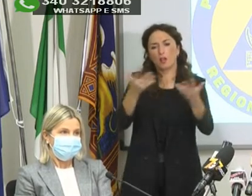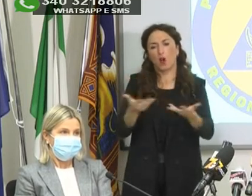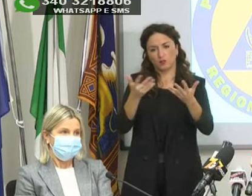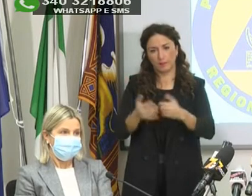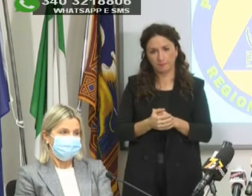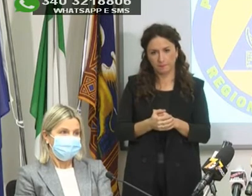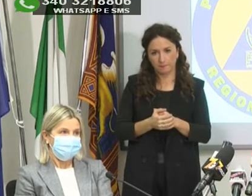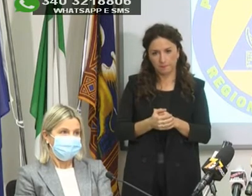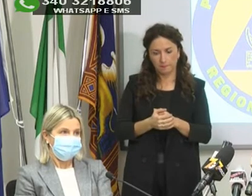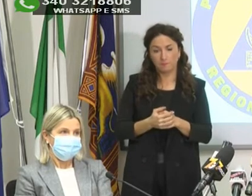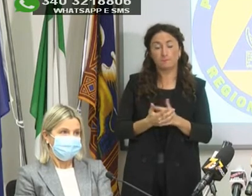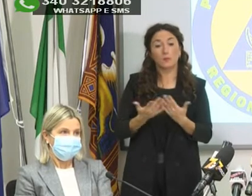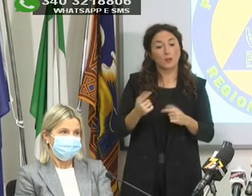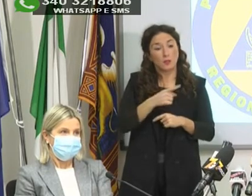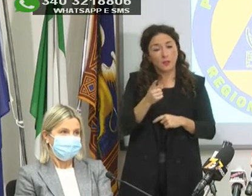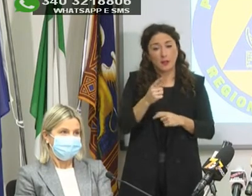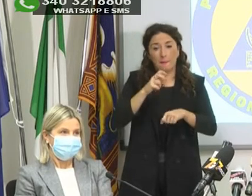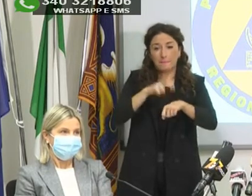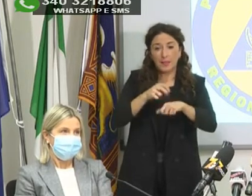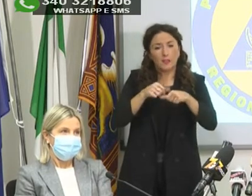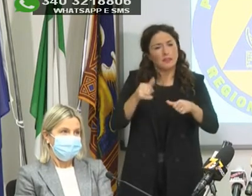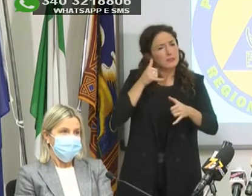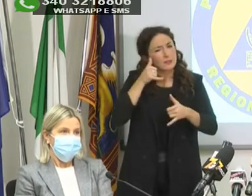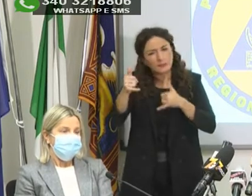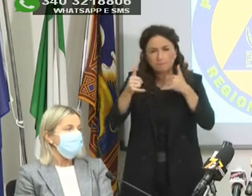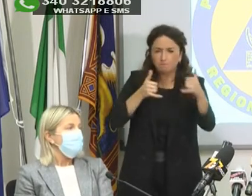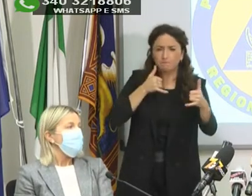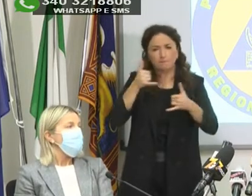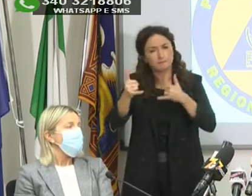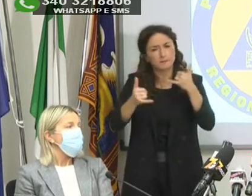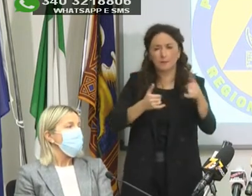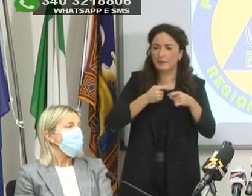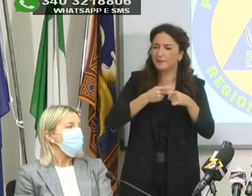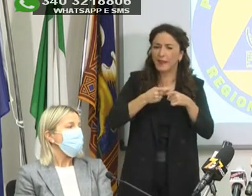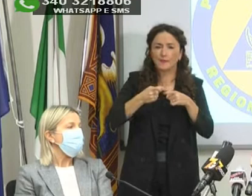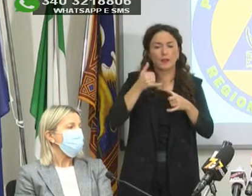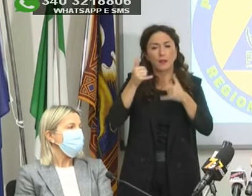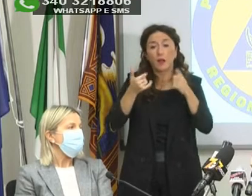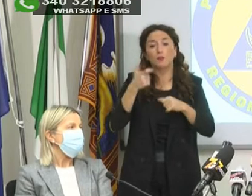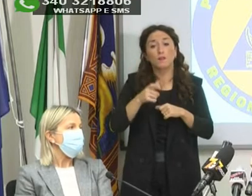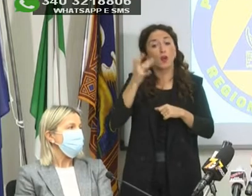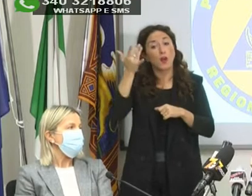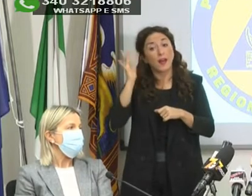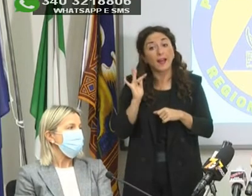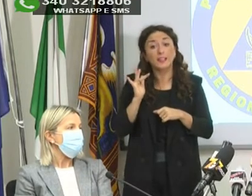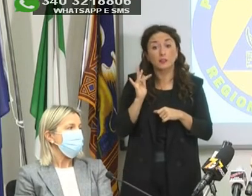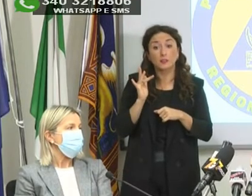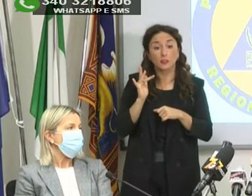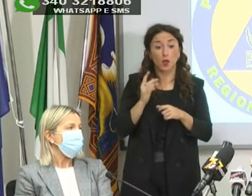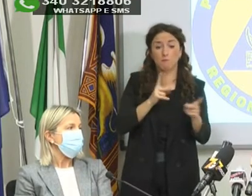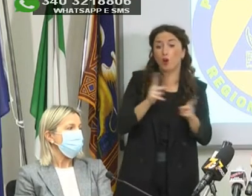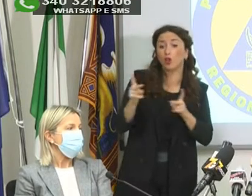Quindi chiamate i vostri medici, fatelo all'impossibile, perché rischiate di andare a infilarvi dentro nei